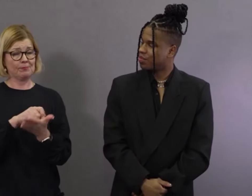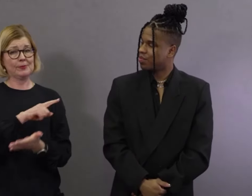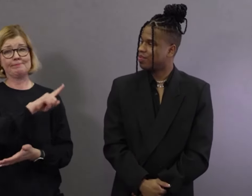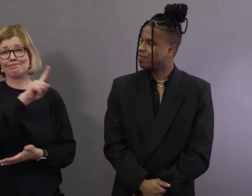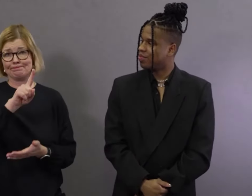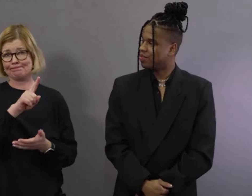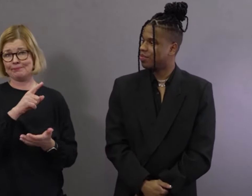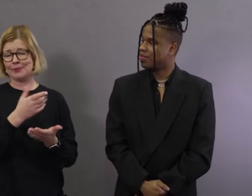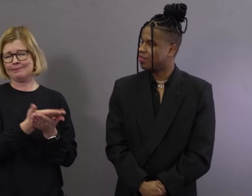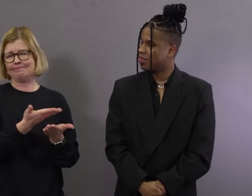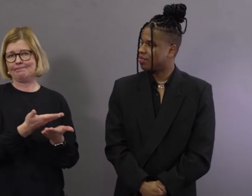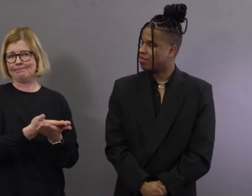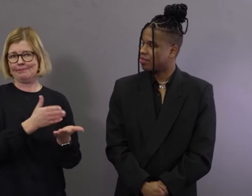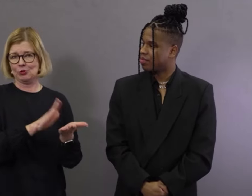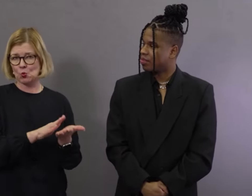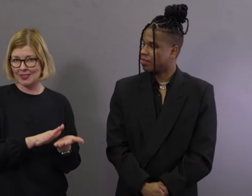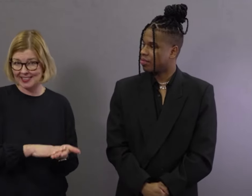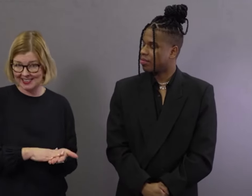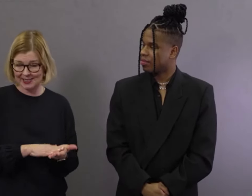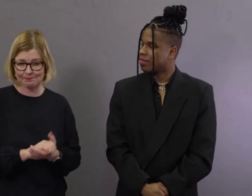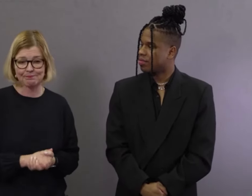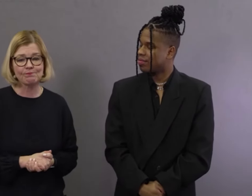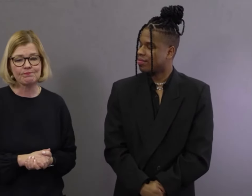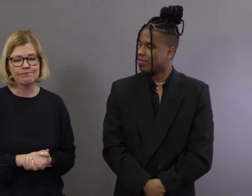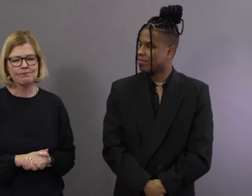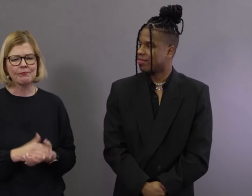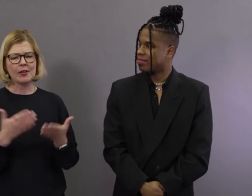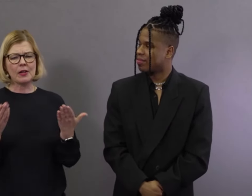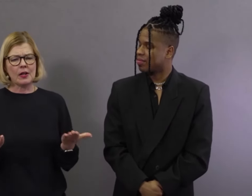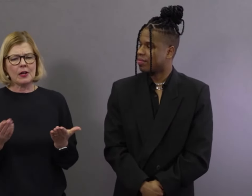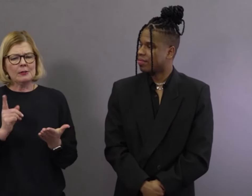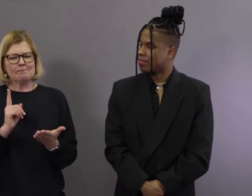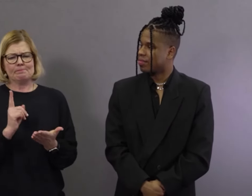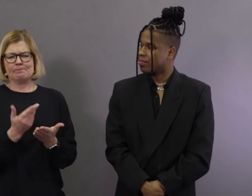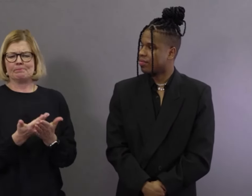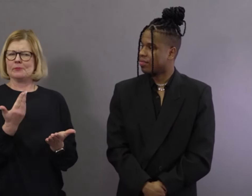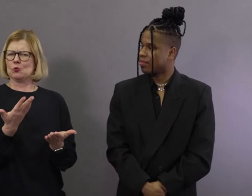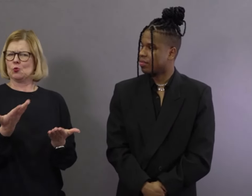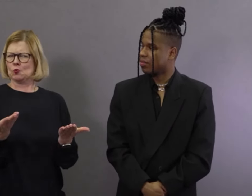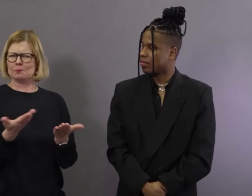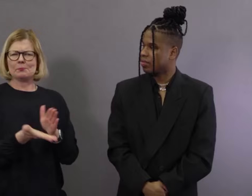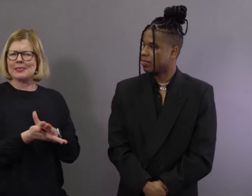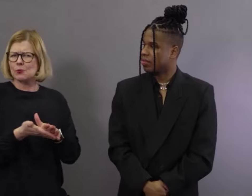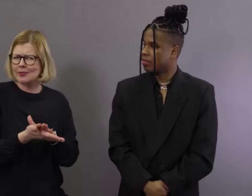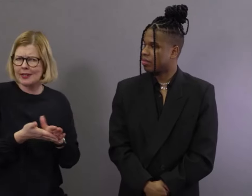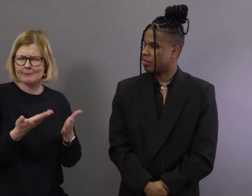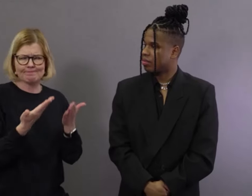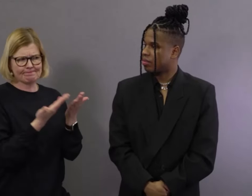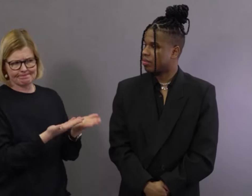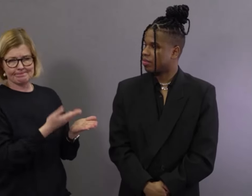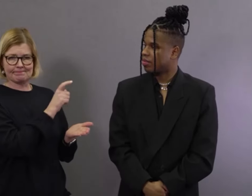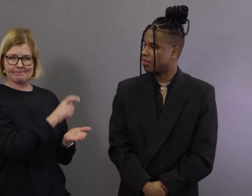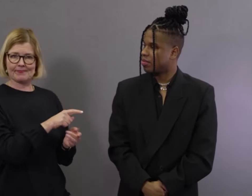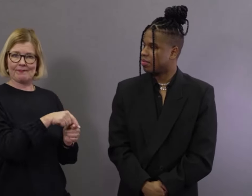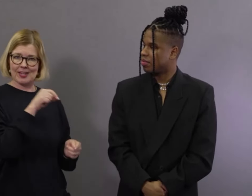Ja yleisö oli ehdottanut sinua palkinnon saajaksi ja olit siellä hyvin